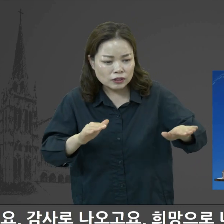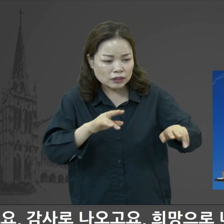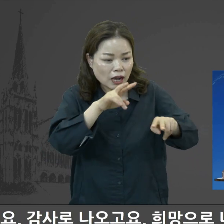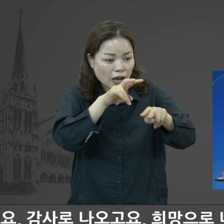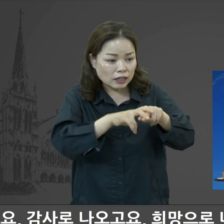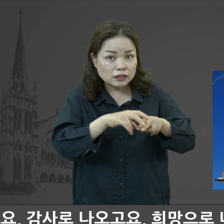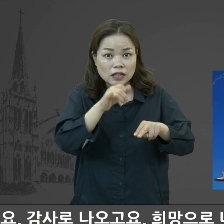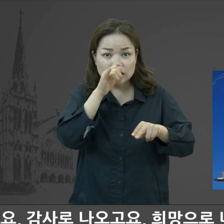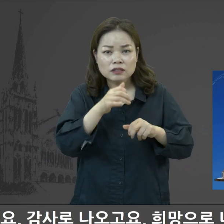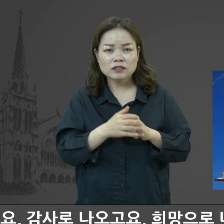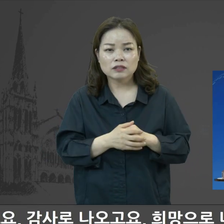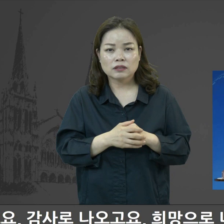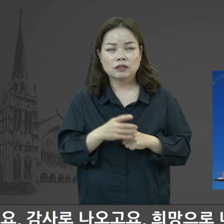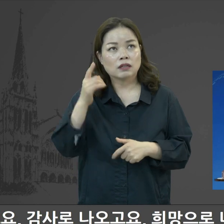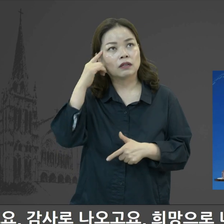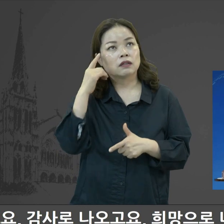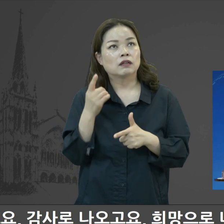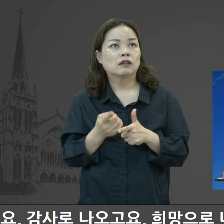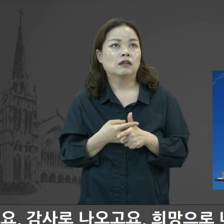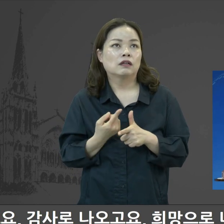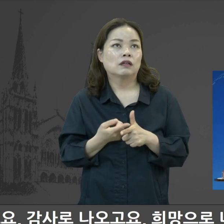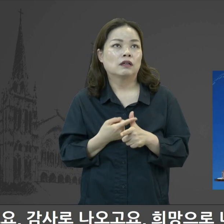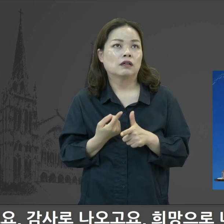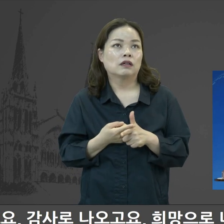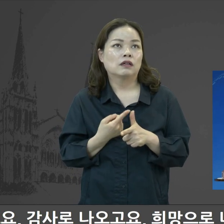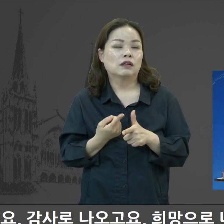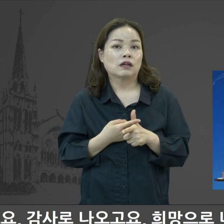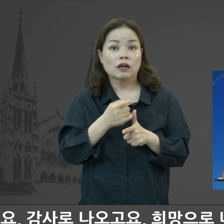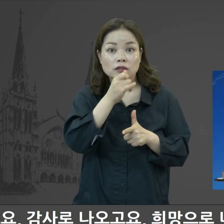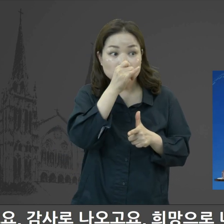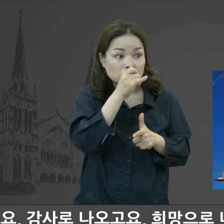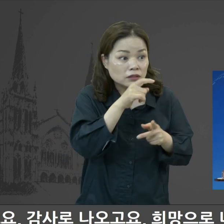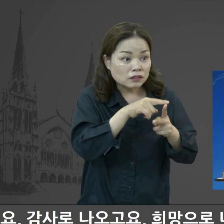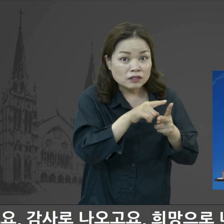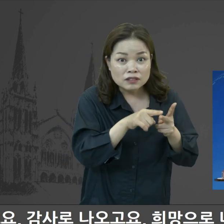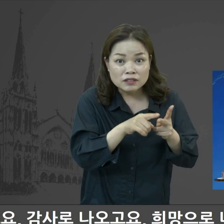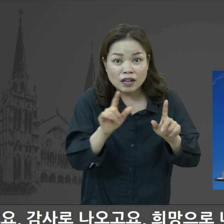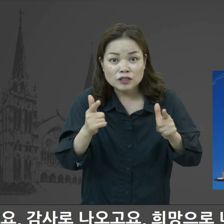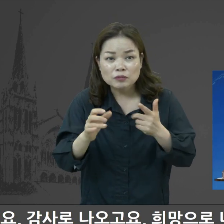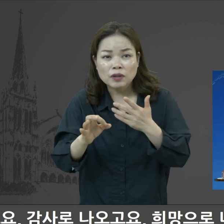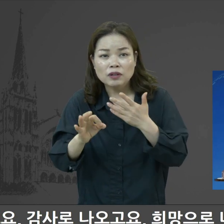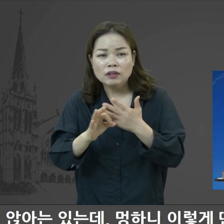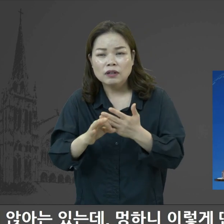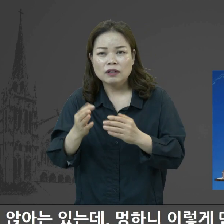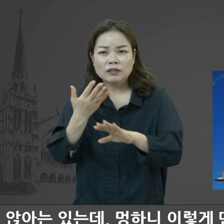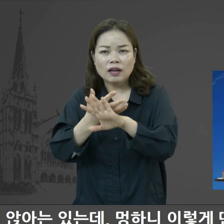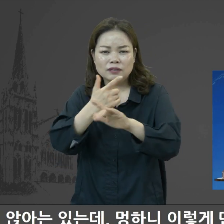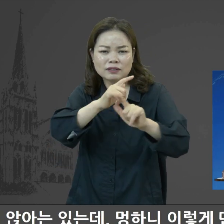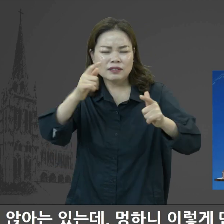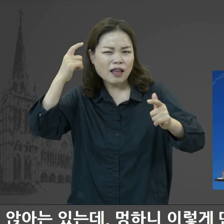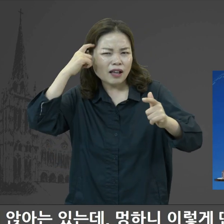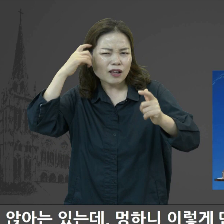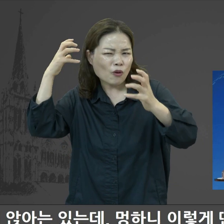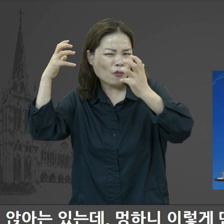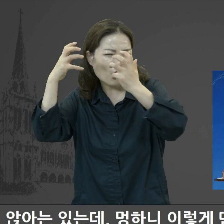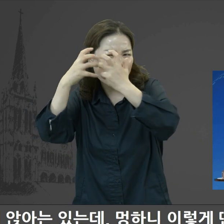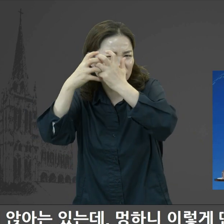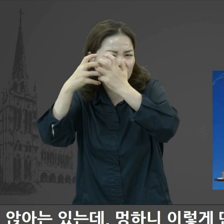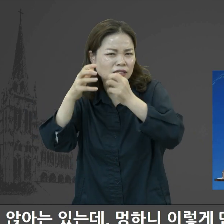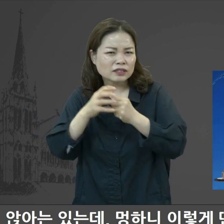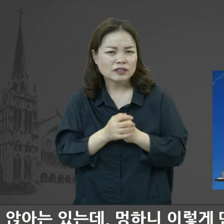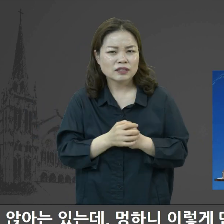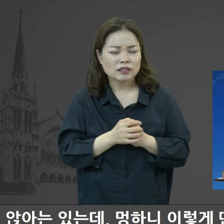앉아는 있는데 멍하니 이렇게 딴 생각을 하고 있거나, 아니면 잡념에 사로잡혀 있거나,